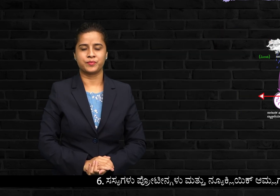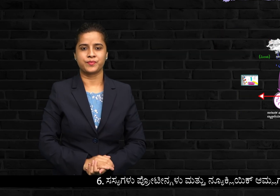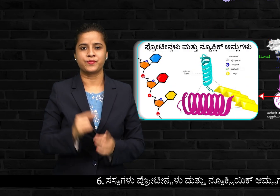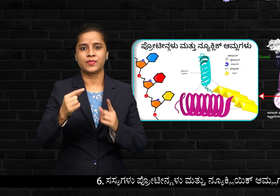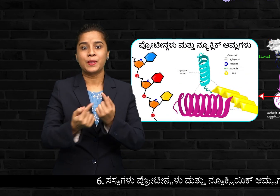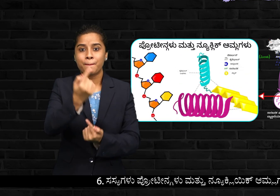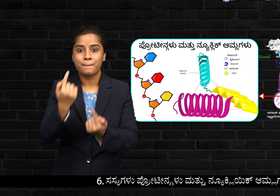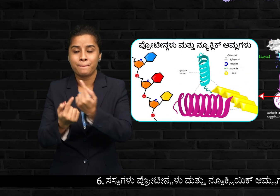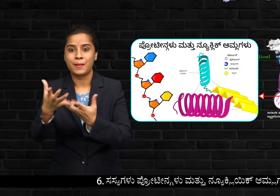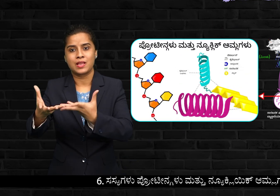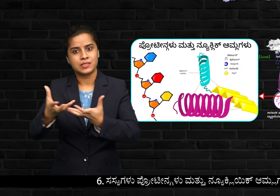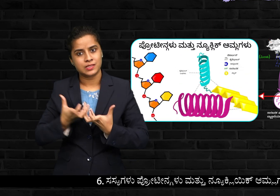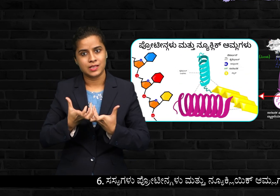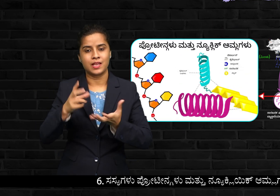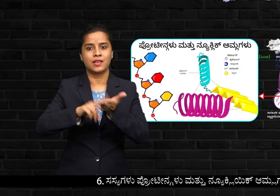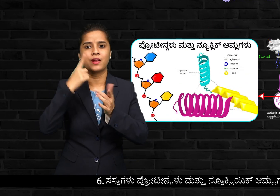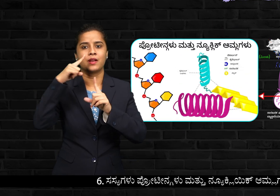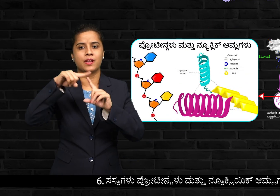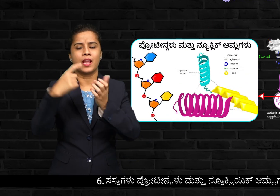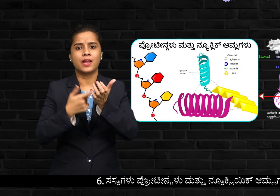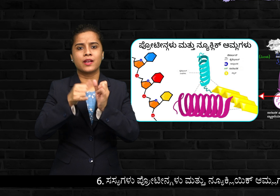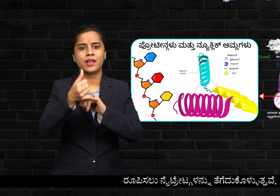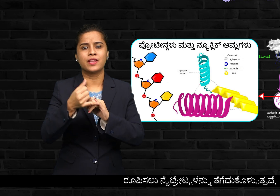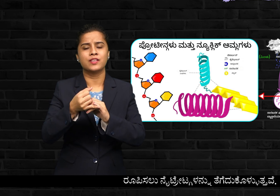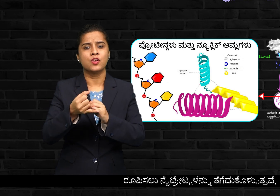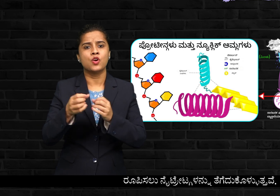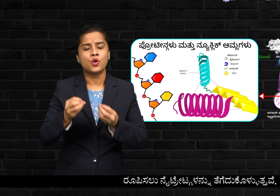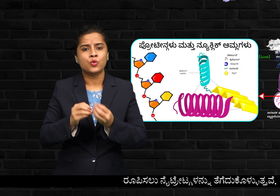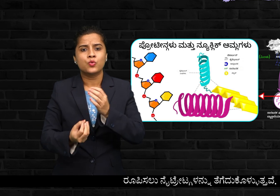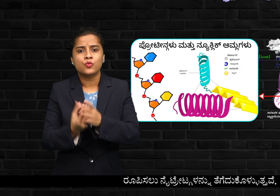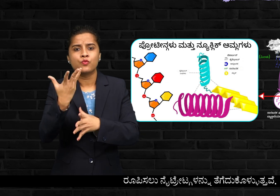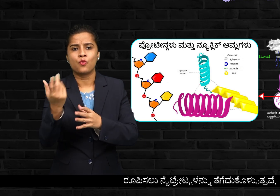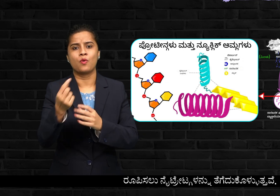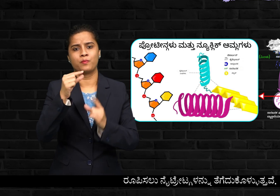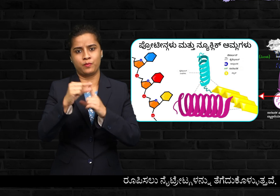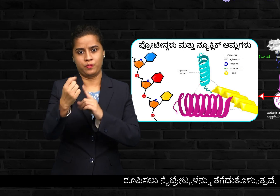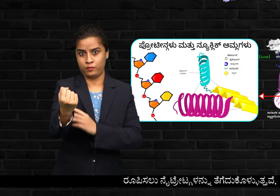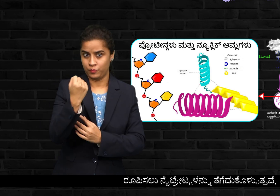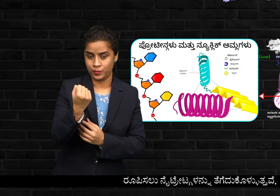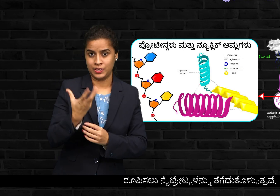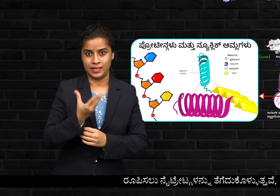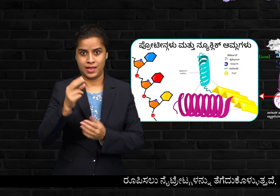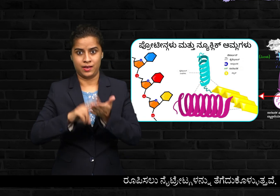6. ಸಸ್ಯಗಳು ಪ್ರೋಟೀನ್ಗಳು ಮತ್ತು ನ್ಯೂಕ್ಲಿಯಿಕ್ ಆಮ್ಲಗಳನ್ನು ರೂಪಿಸಲು ನೈಟ್ರೇಟ್ಗಳನ್ನು ತೆಗೆದುಕೊಳ್ಳುತ್ತವೆ.